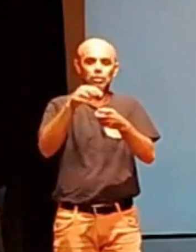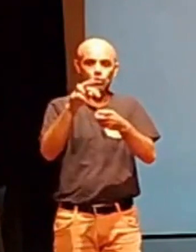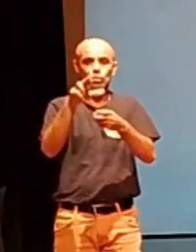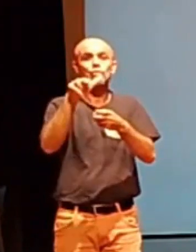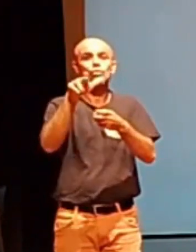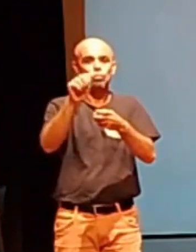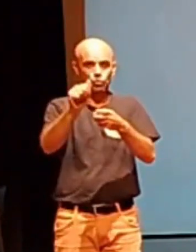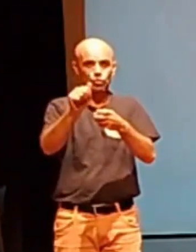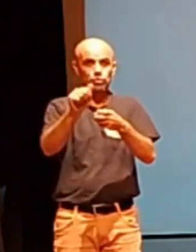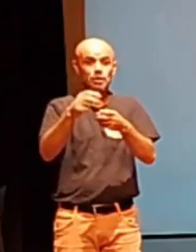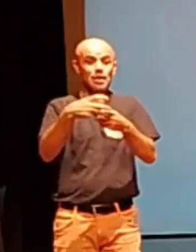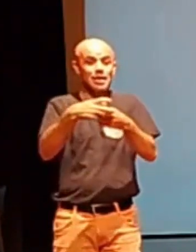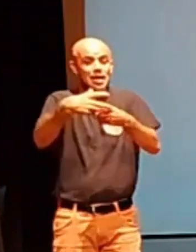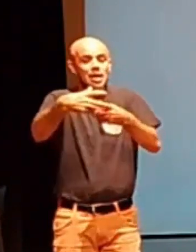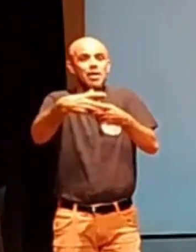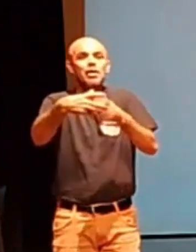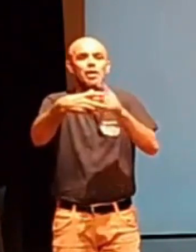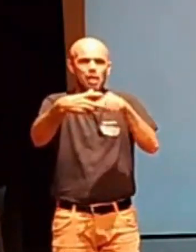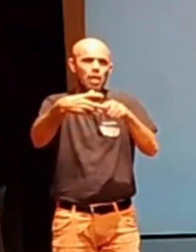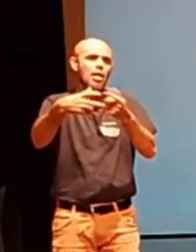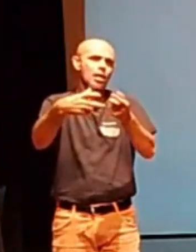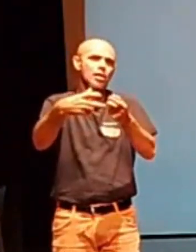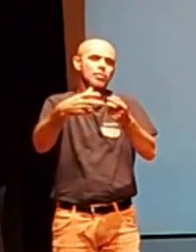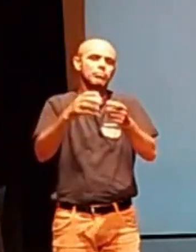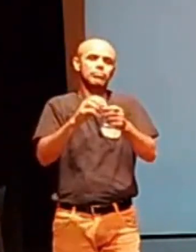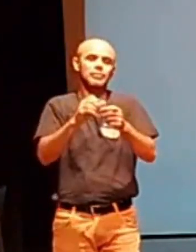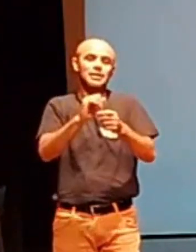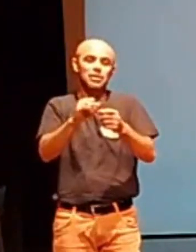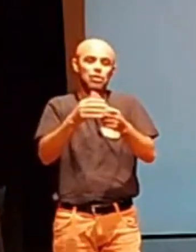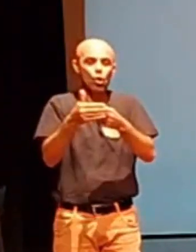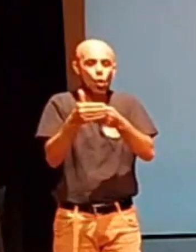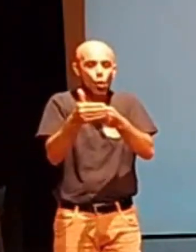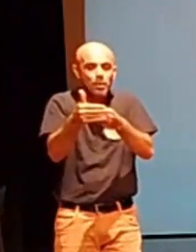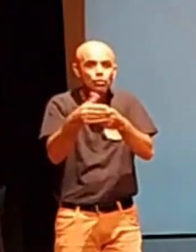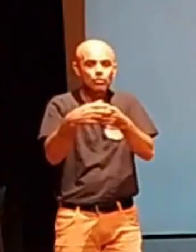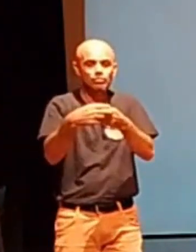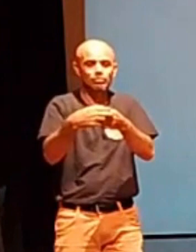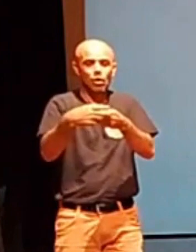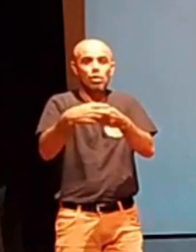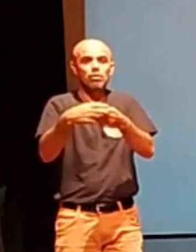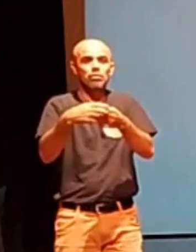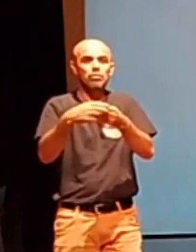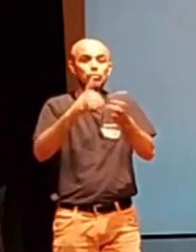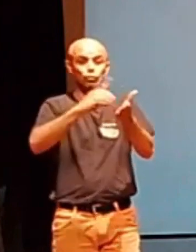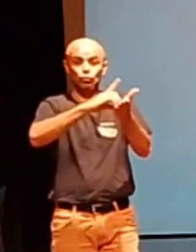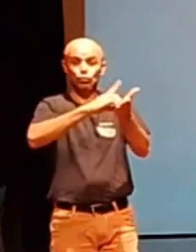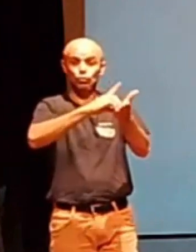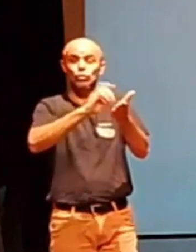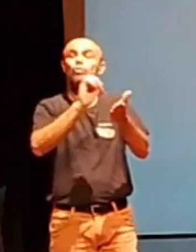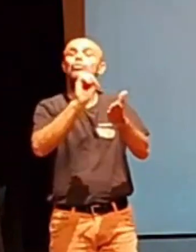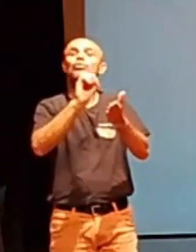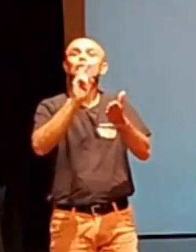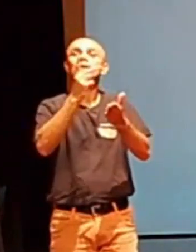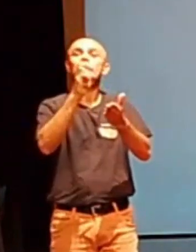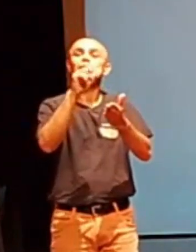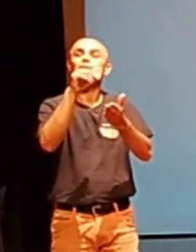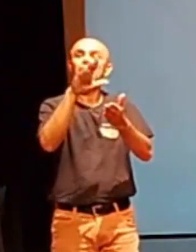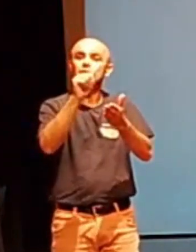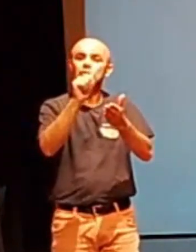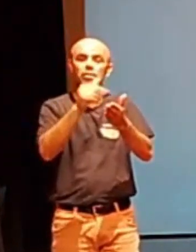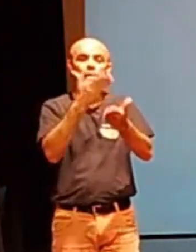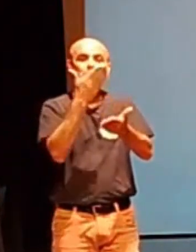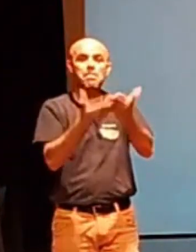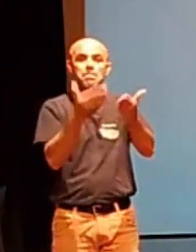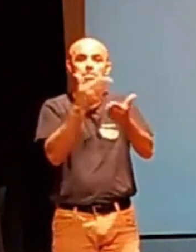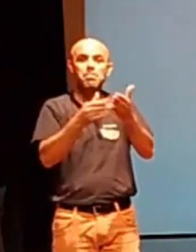de disco. Hérnia de disco é uma hérnia a partir do momento que ela começou. Lá no dicionário está escrito o que é hérnia. É tudo aquilo que perde o